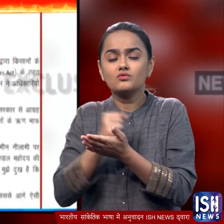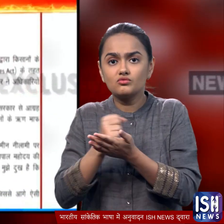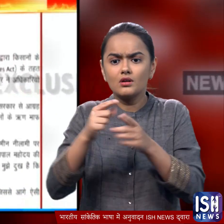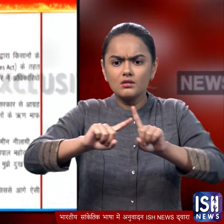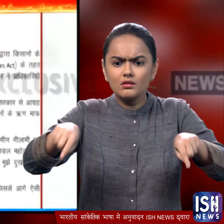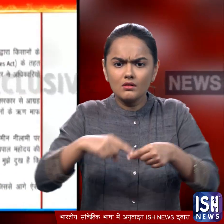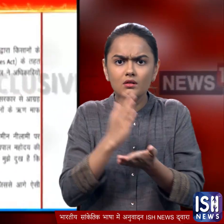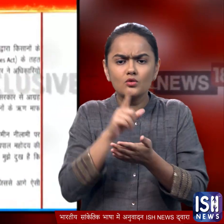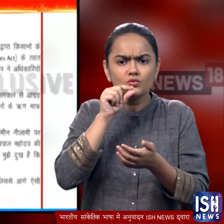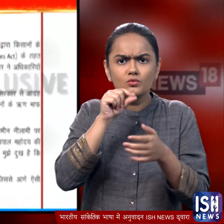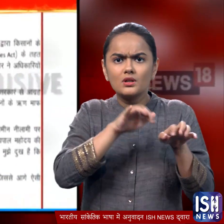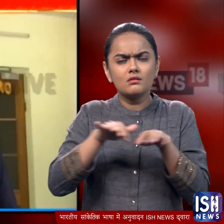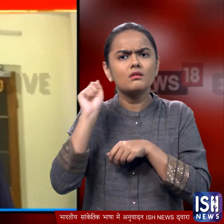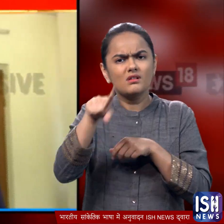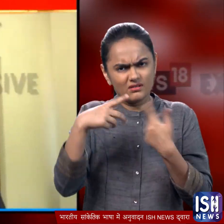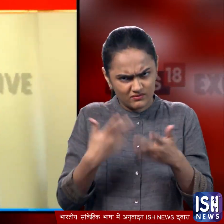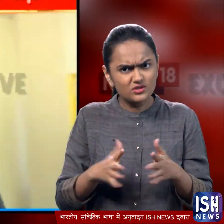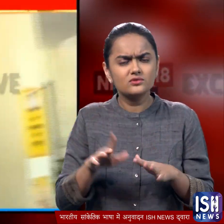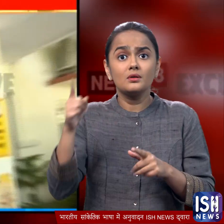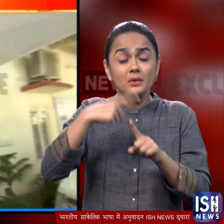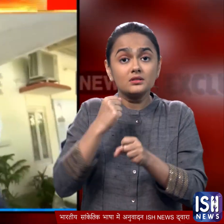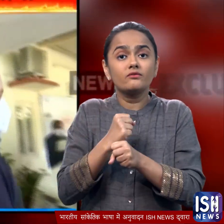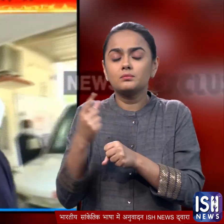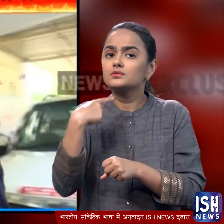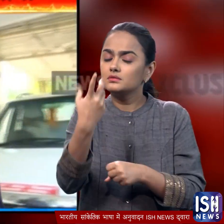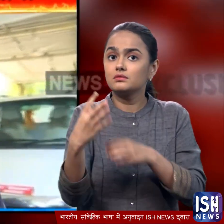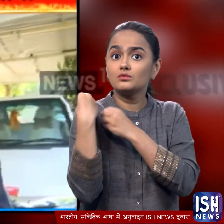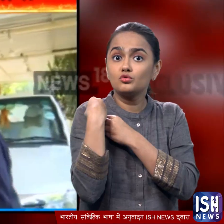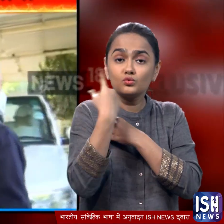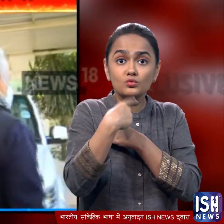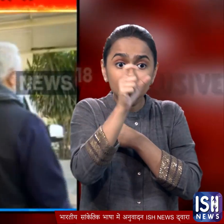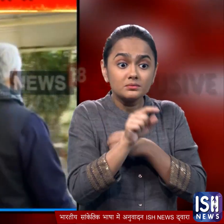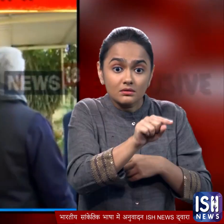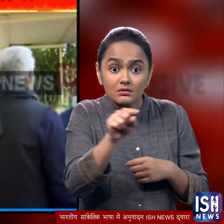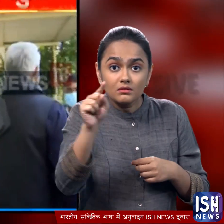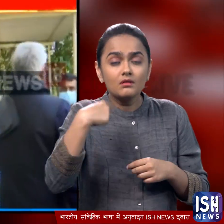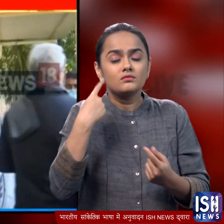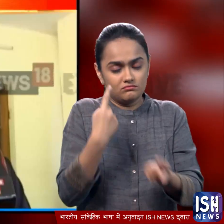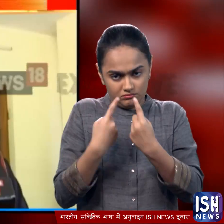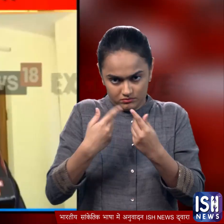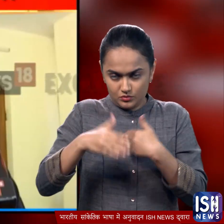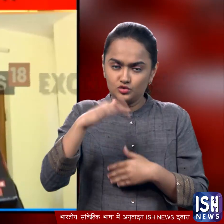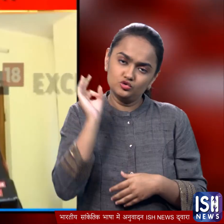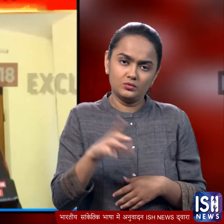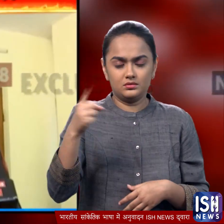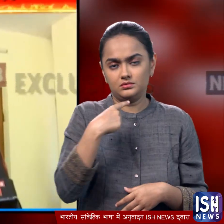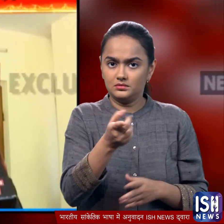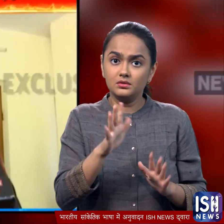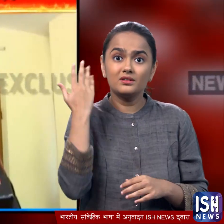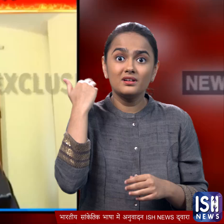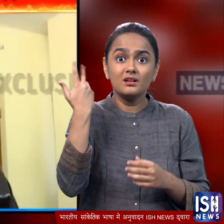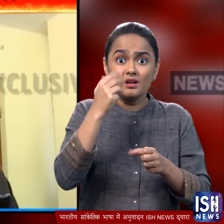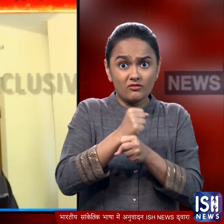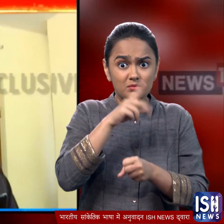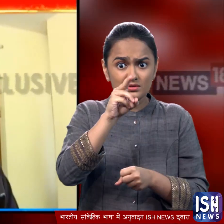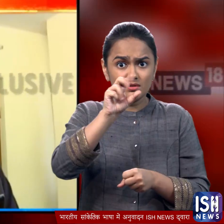रोकने की जानकारी अपने ट्वीट के जरिए भी दी। साथ ही सरकार ने इस मामले में जिम्मेदार अधिकारियों पर कार्रवाई का भरोसा दिया। सरकार का आदेश है